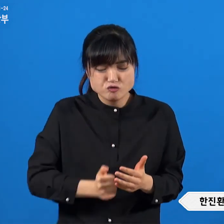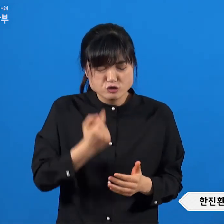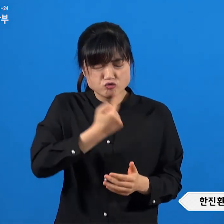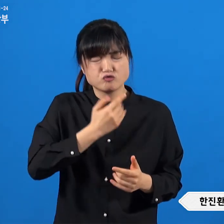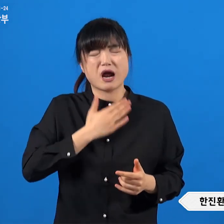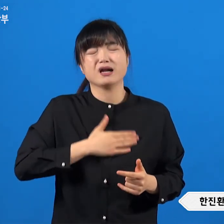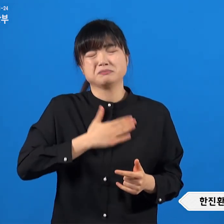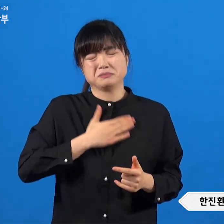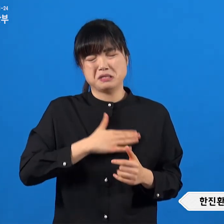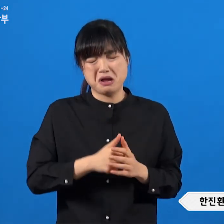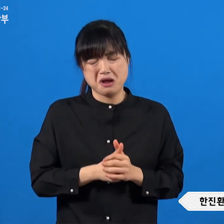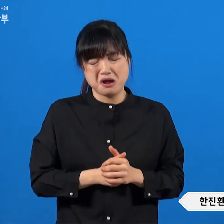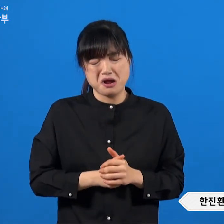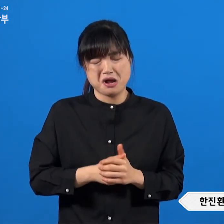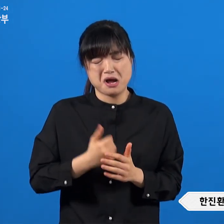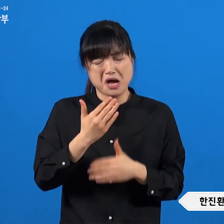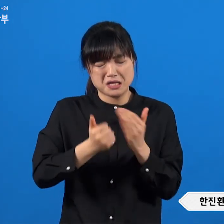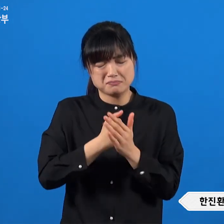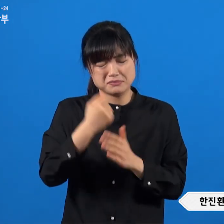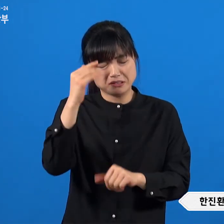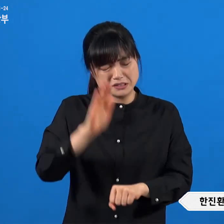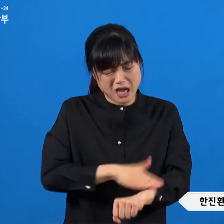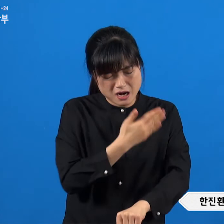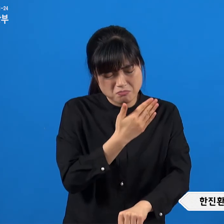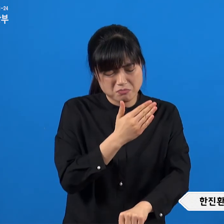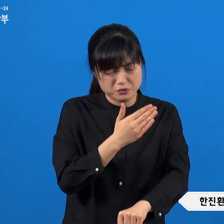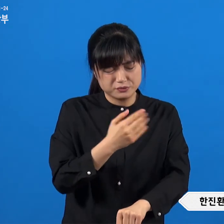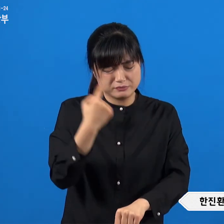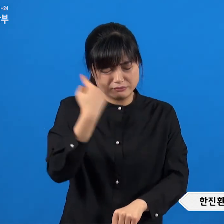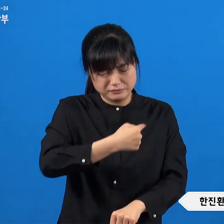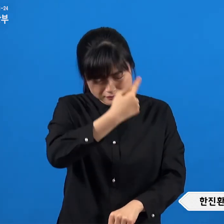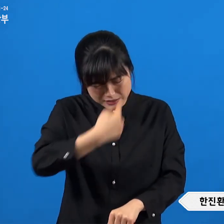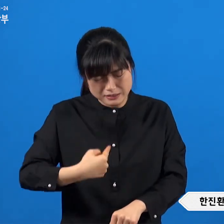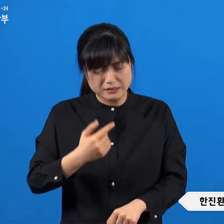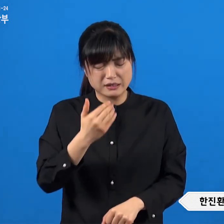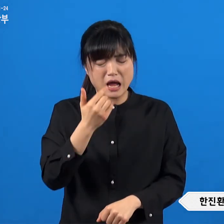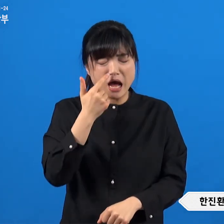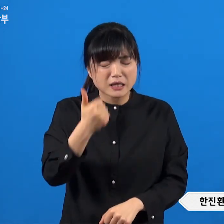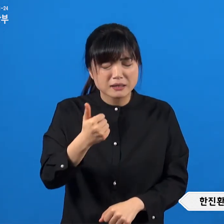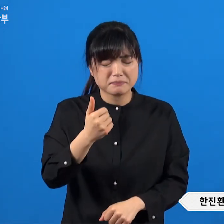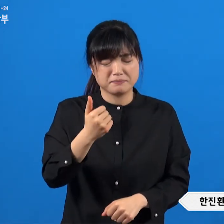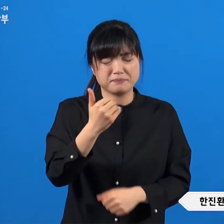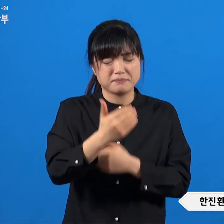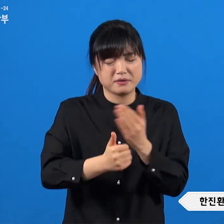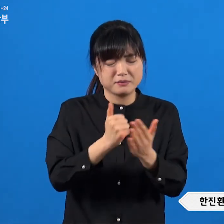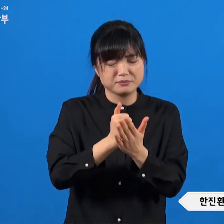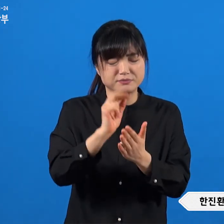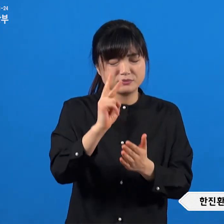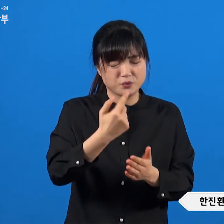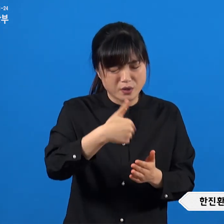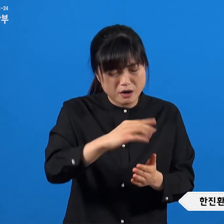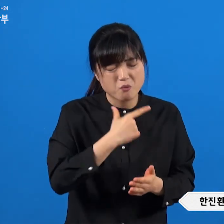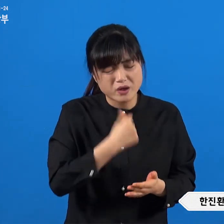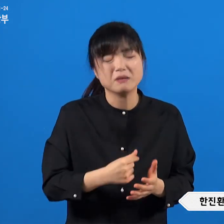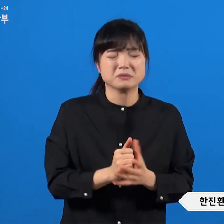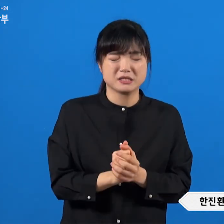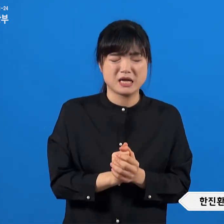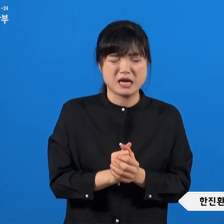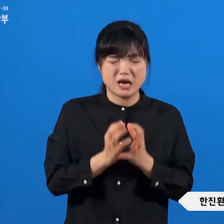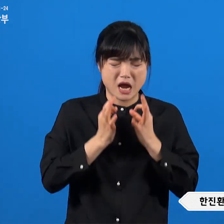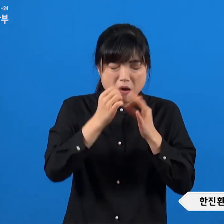살았습니다. 잘못했습니다. 아버지, 내가 아버지 집으로 돌아가고 싶습니다. 간절한